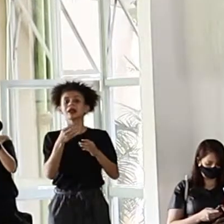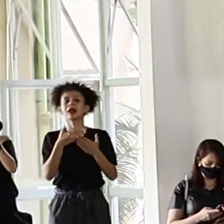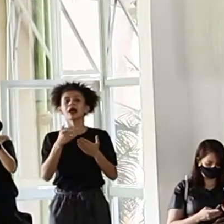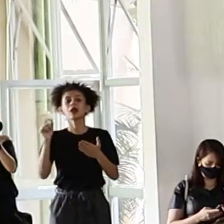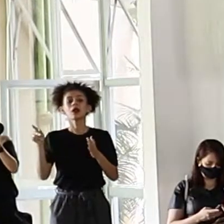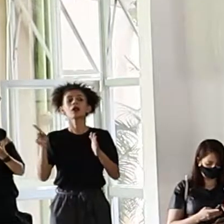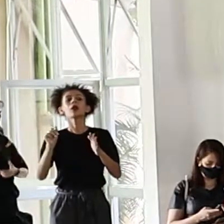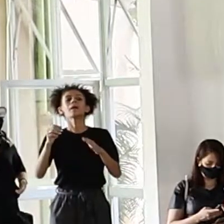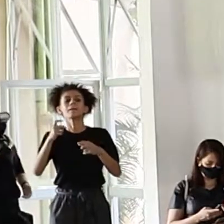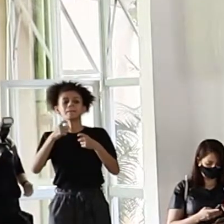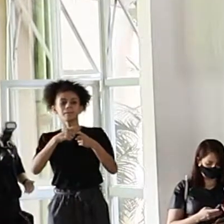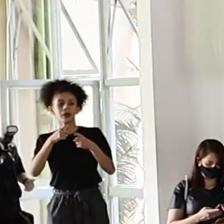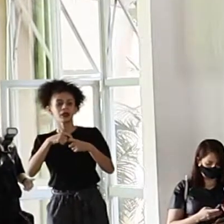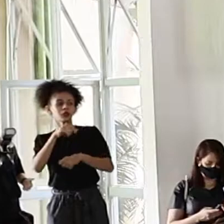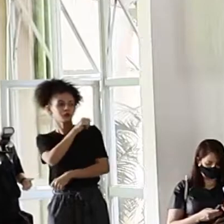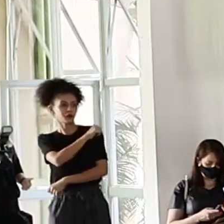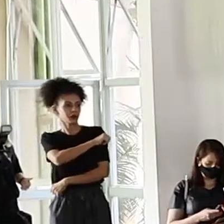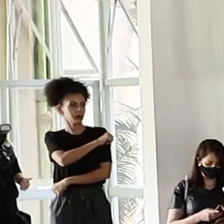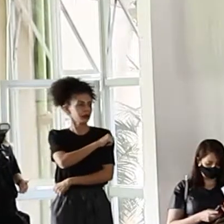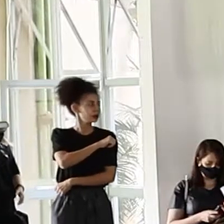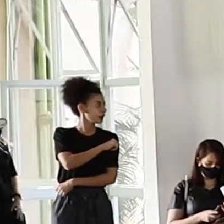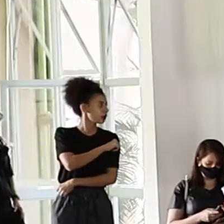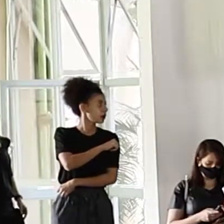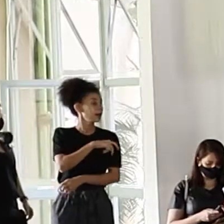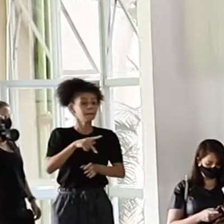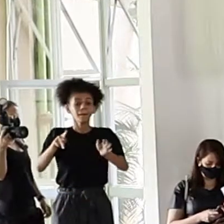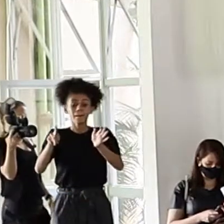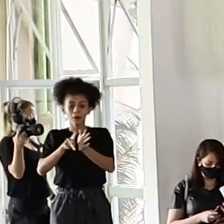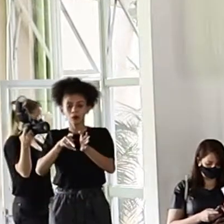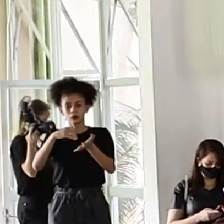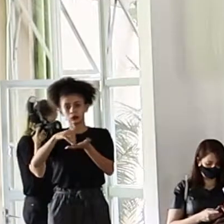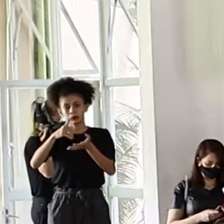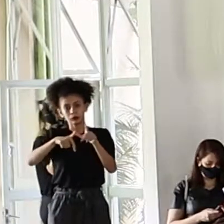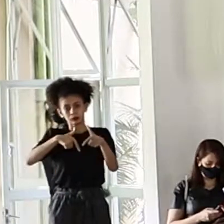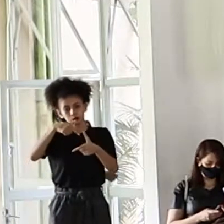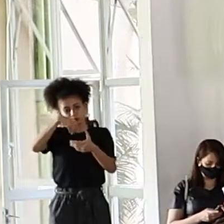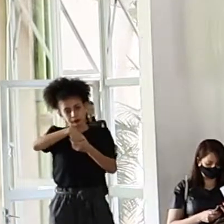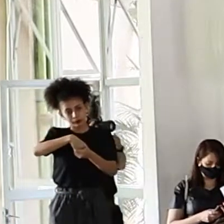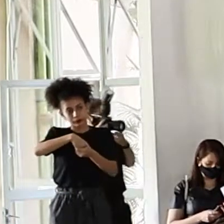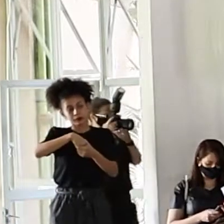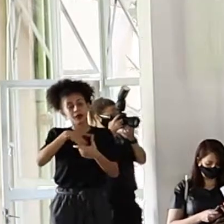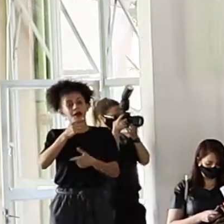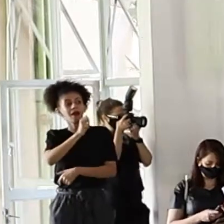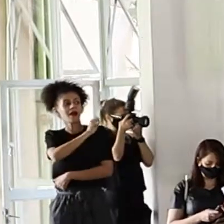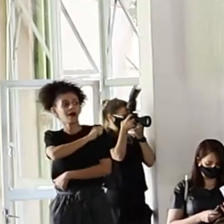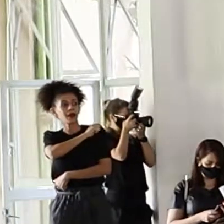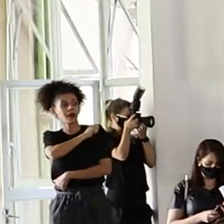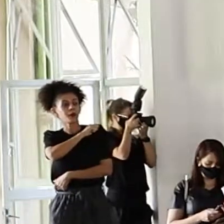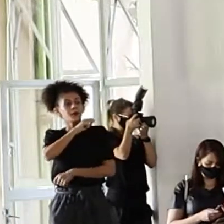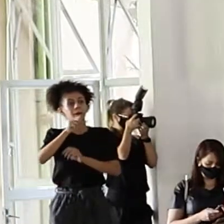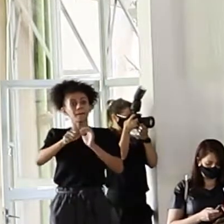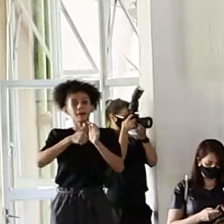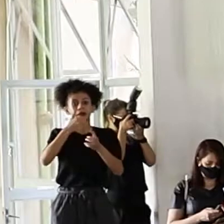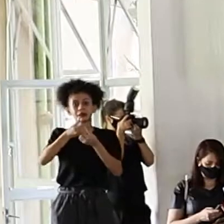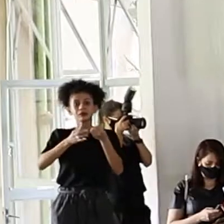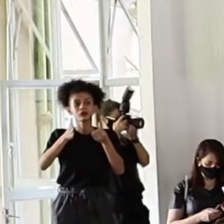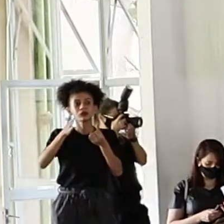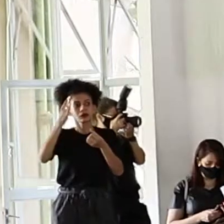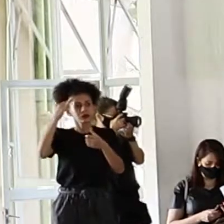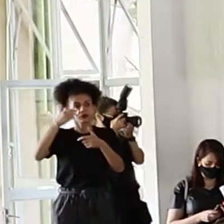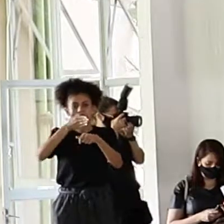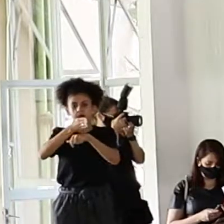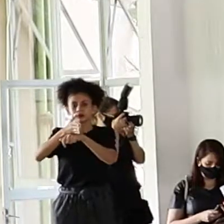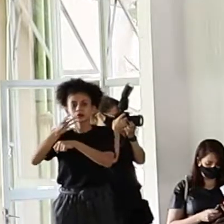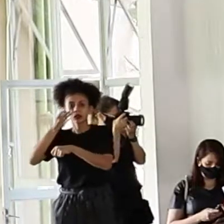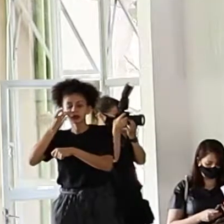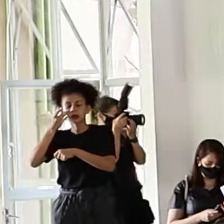própria secretaria e aí os alunos do primeiro semestre já estão nos hospitais nos nossos pedagogos deverá ser a mesma coisa